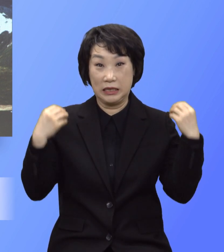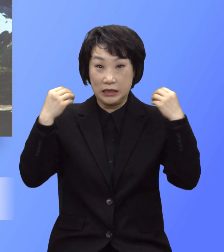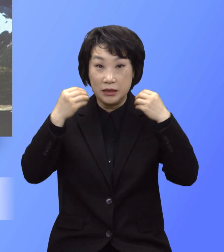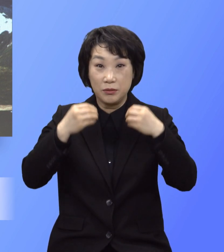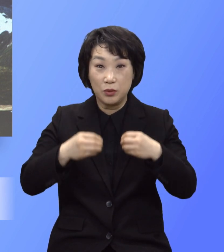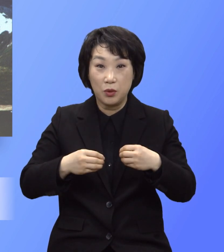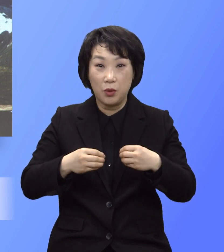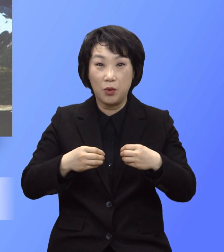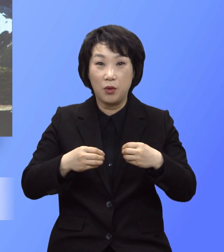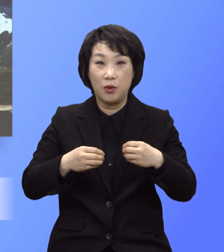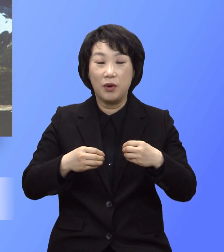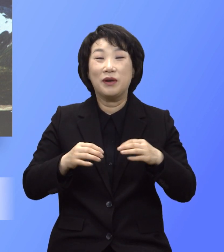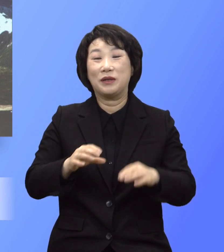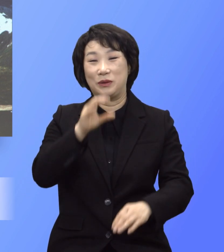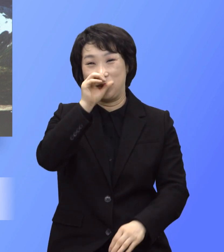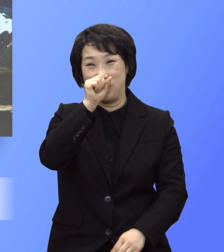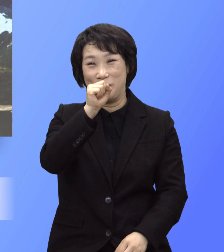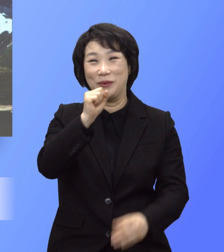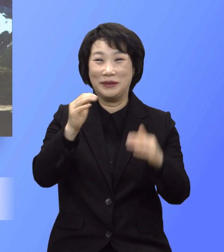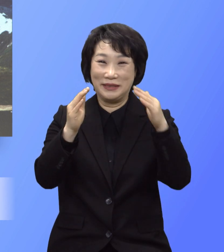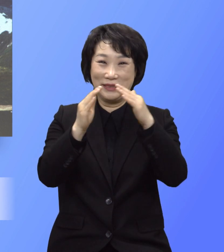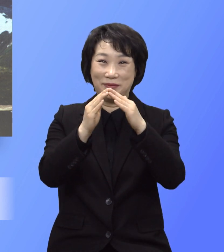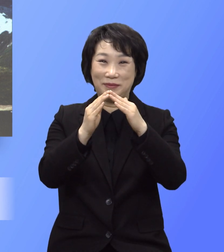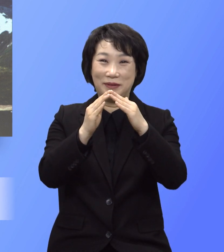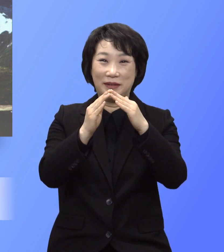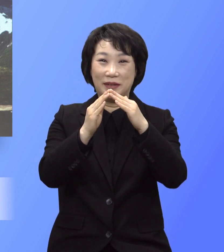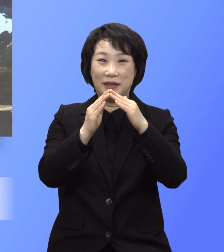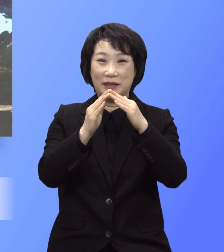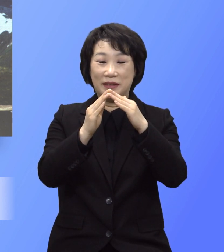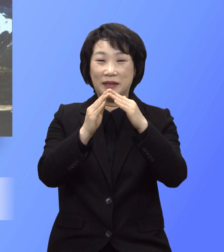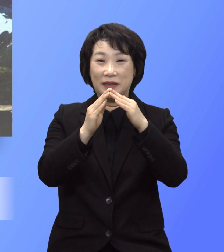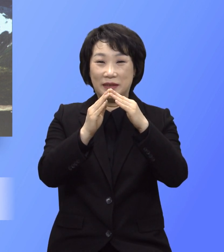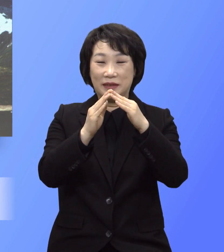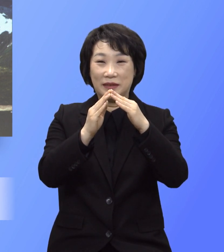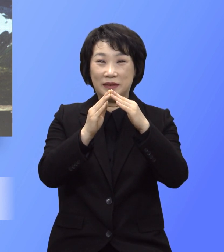입고 좋은 저택에서